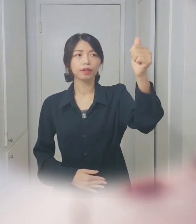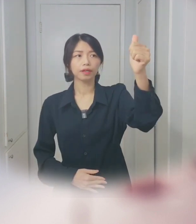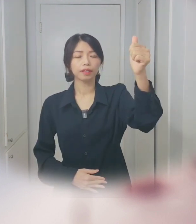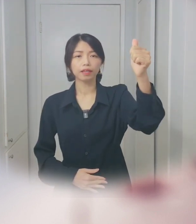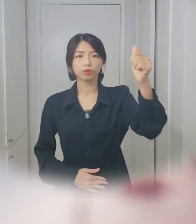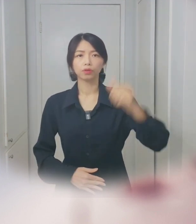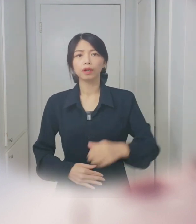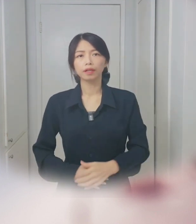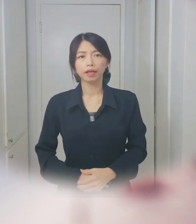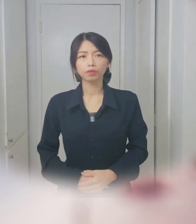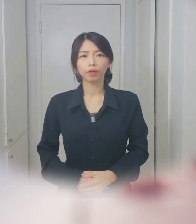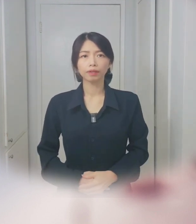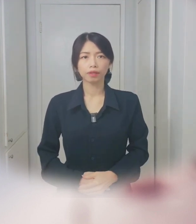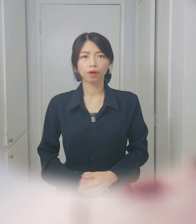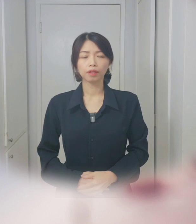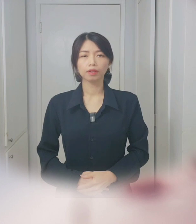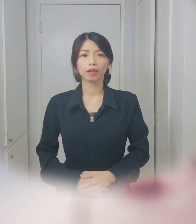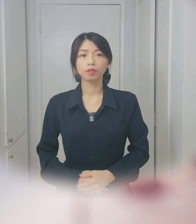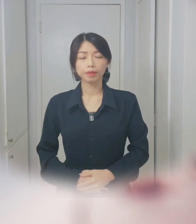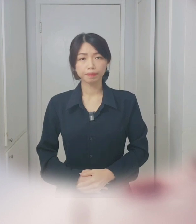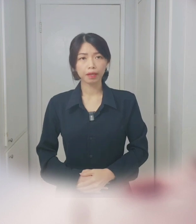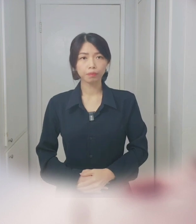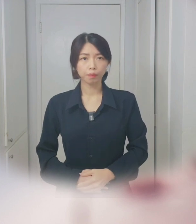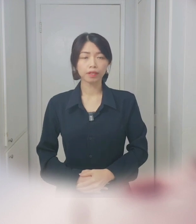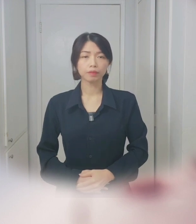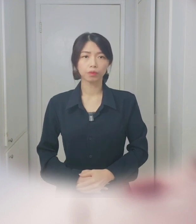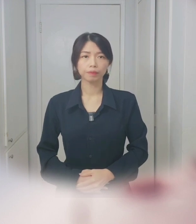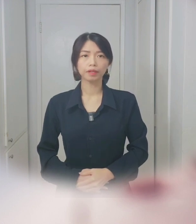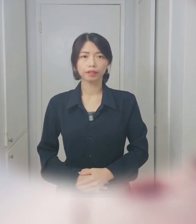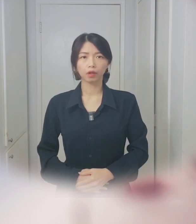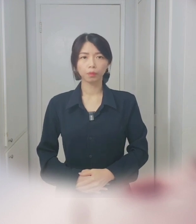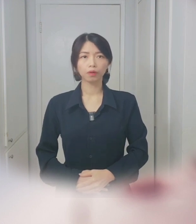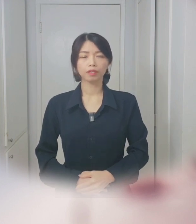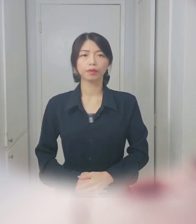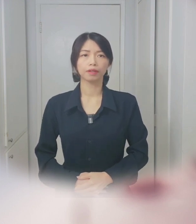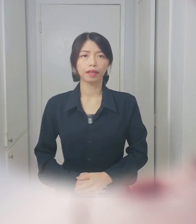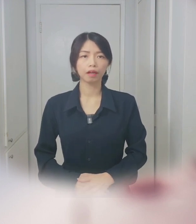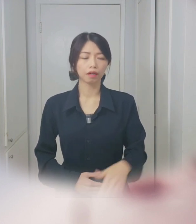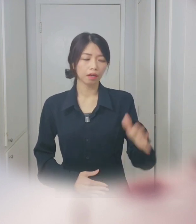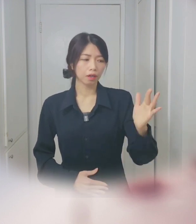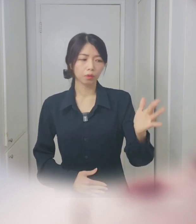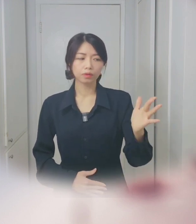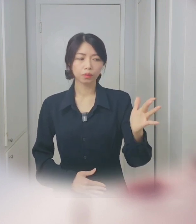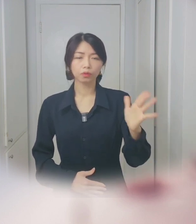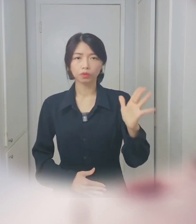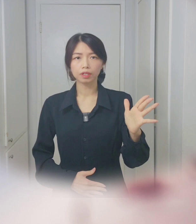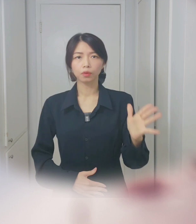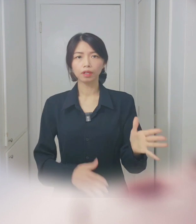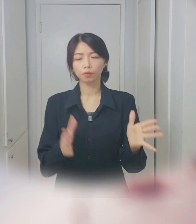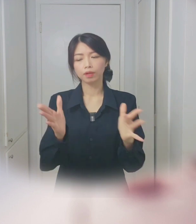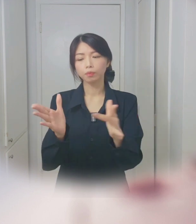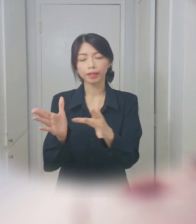예수 예수라고 한 뜻의 수어는 예수님이 십자가에 못 박히신 모습을 그대로 표현하시면 되는데요. 오른손